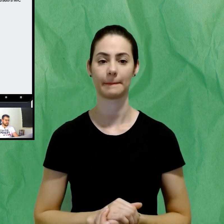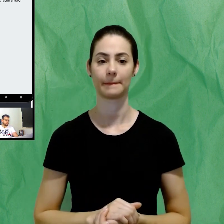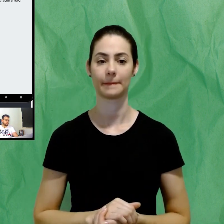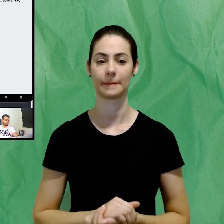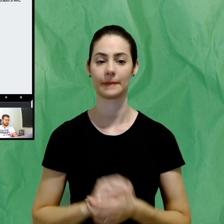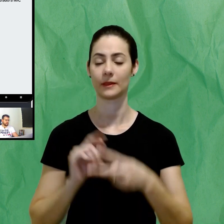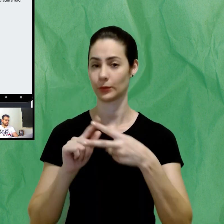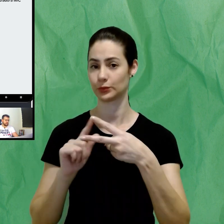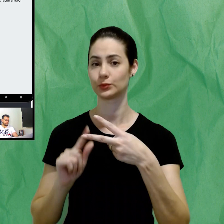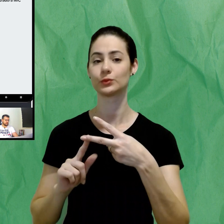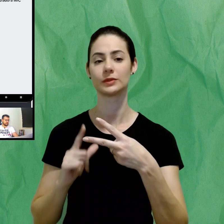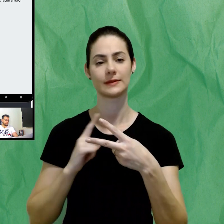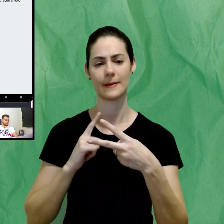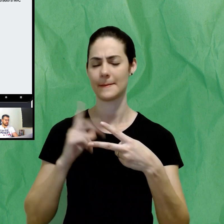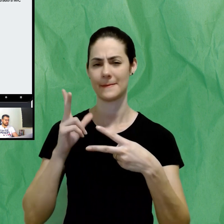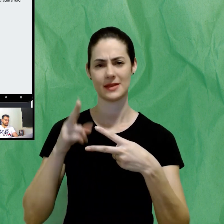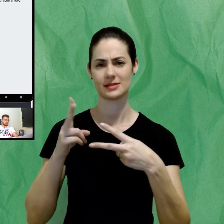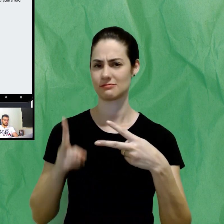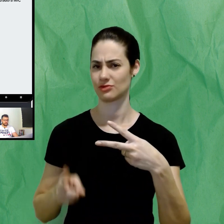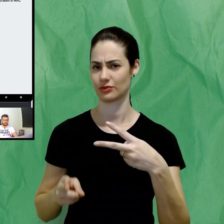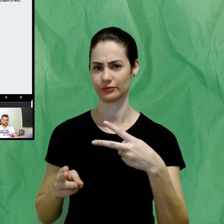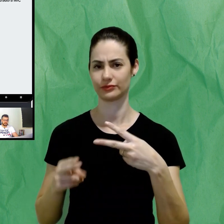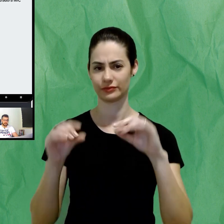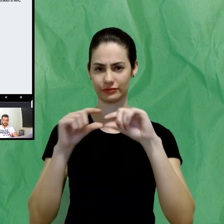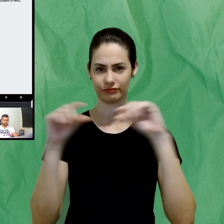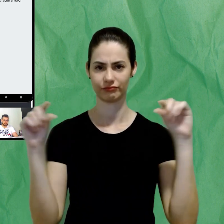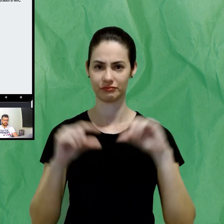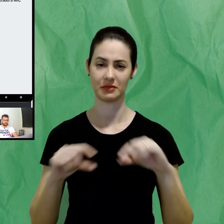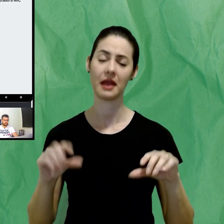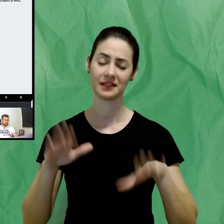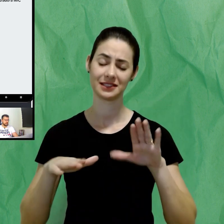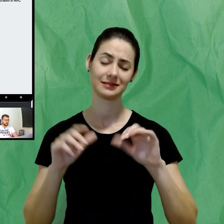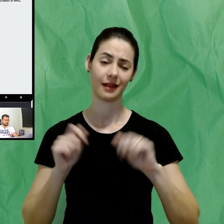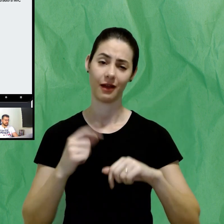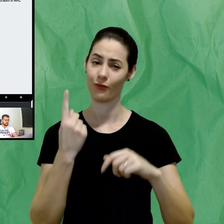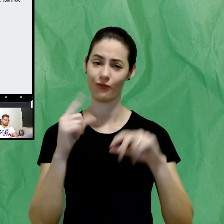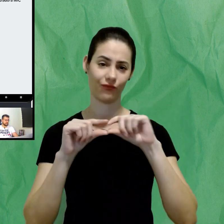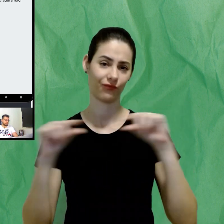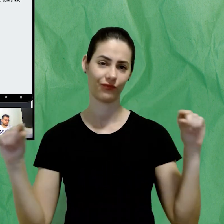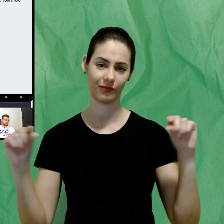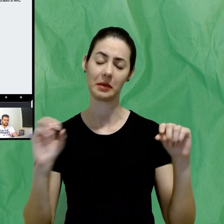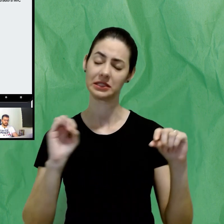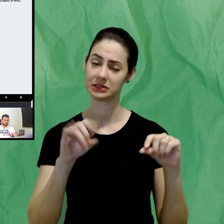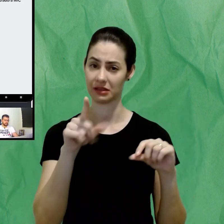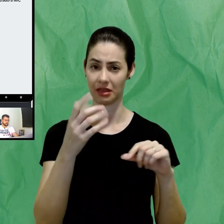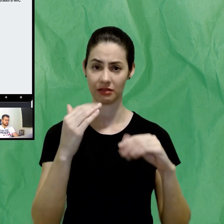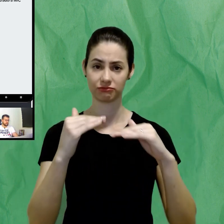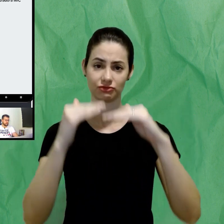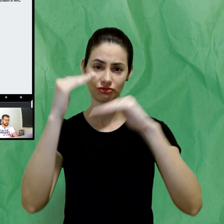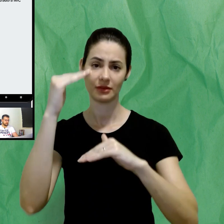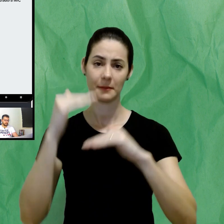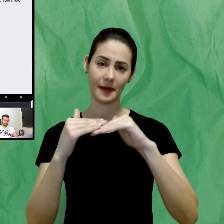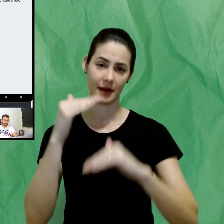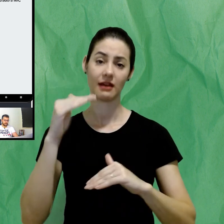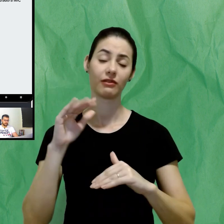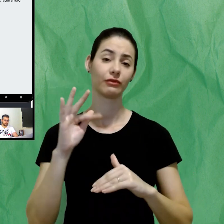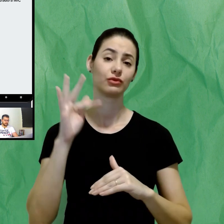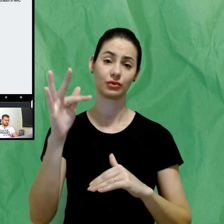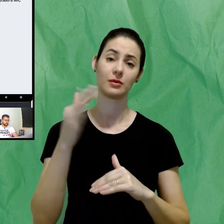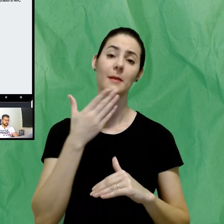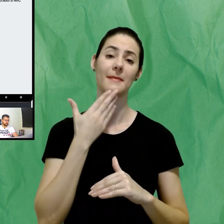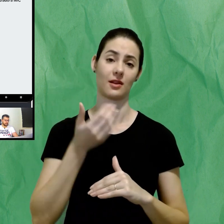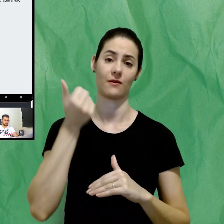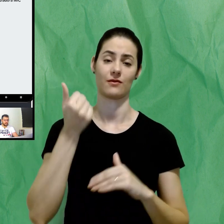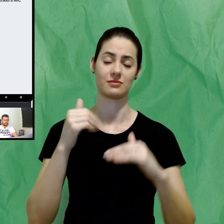Basicamente as duas vão ter aqui a mesma coisa. A gente poderia ter criado até apenas uma, mas caso a gente queira dividir depois, fica